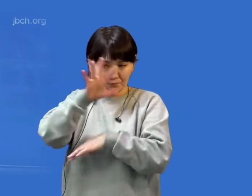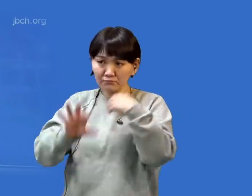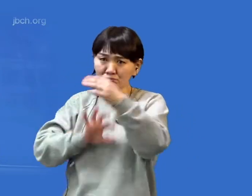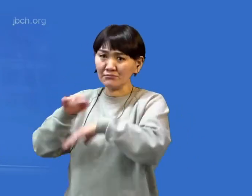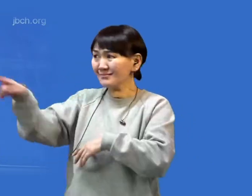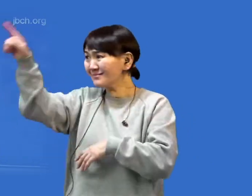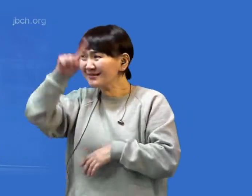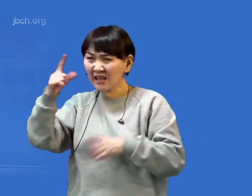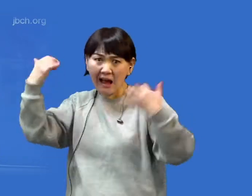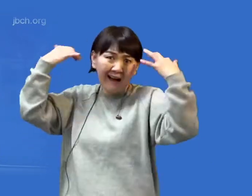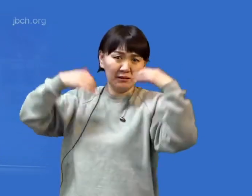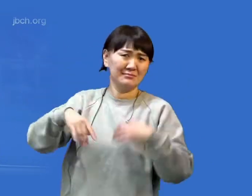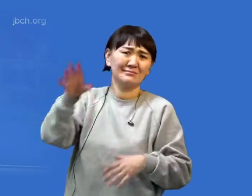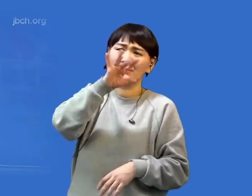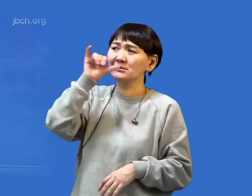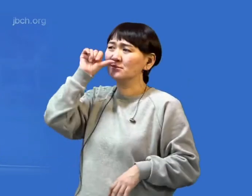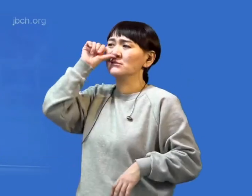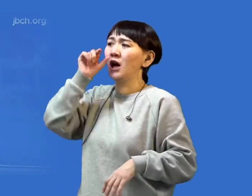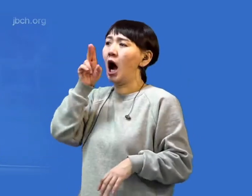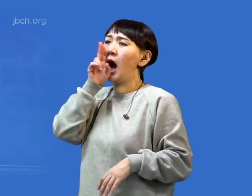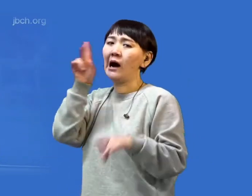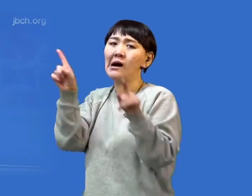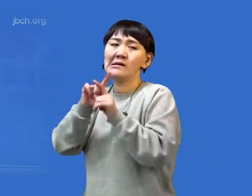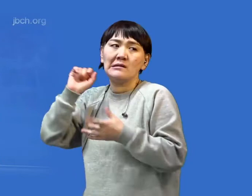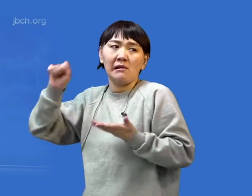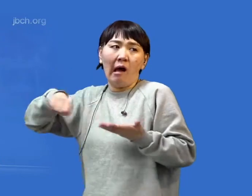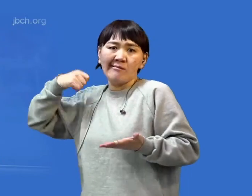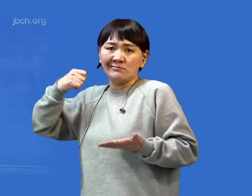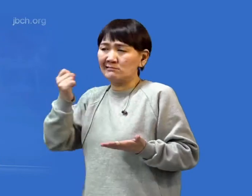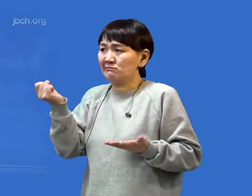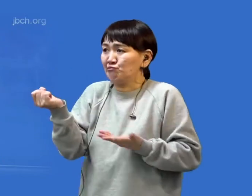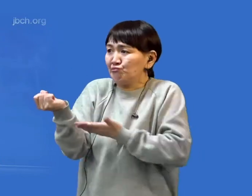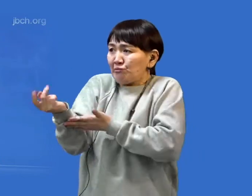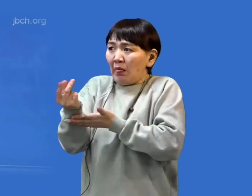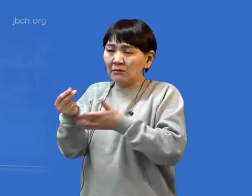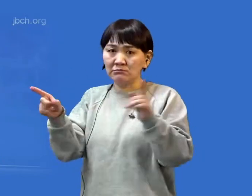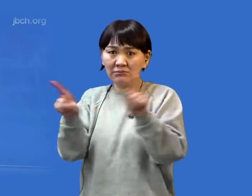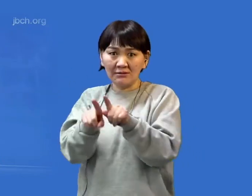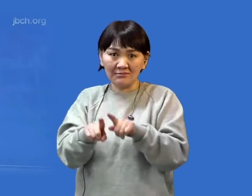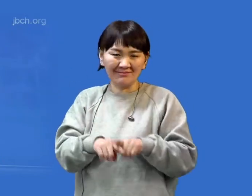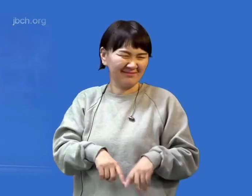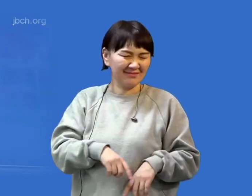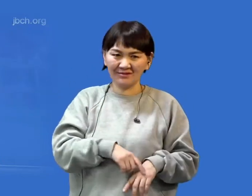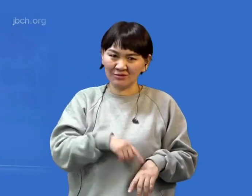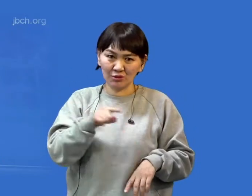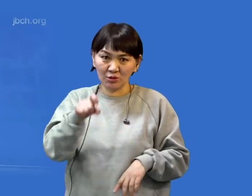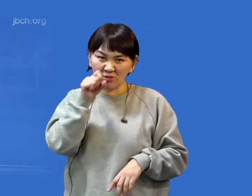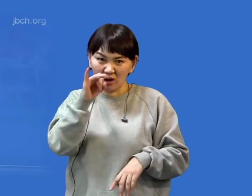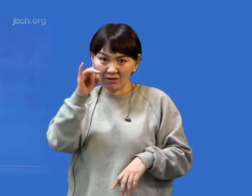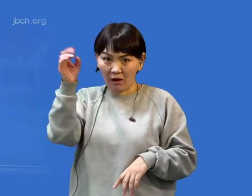гэсэн. Тэгсэн чинь зүгээр л Йошуа, Калебыг зүгээр чулуугаар чулуудаж алах гал хэлсэн.